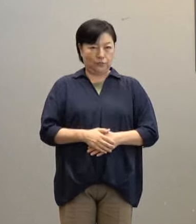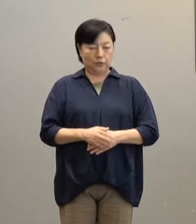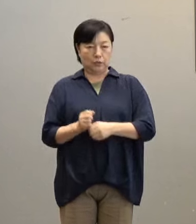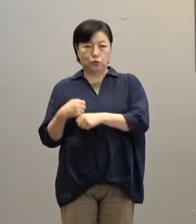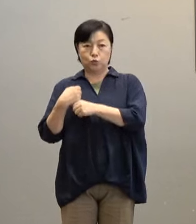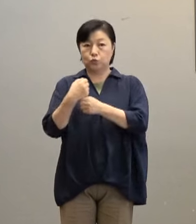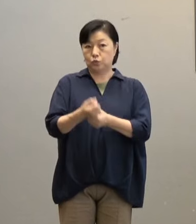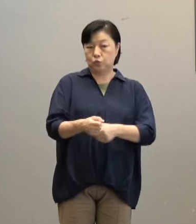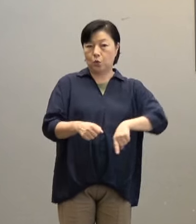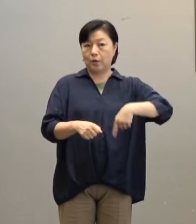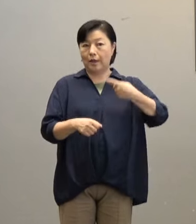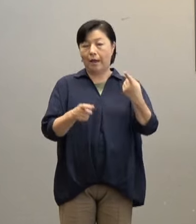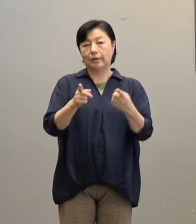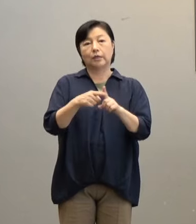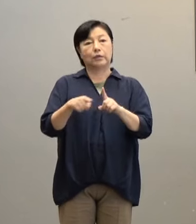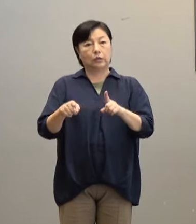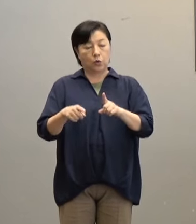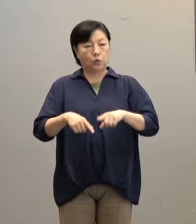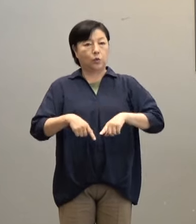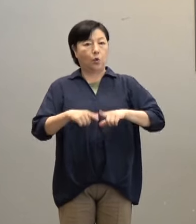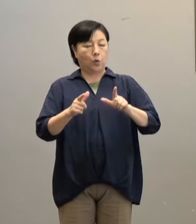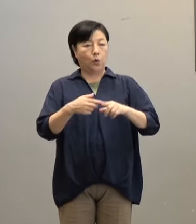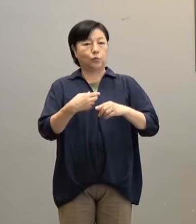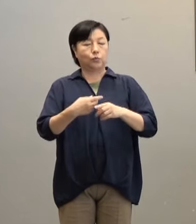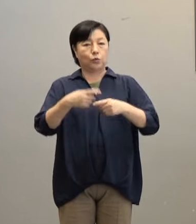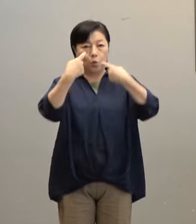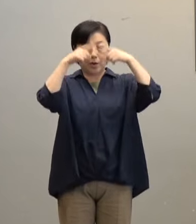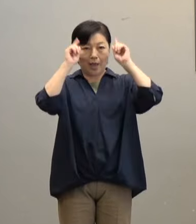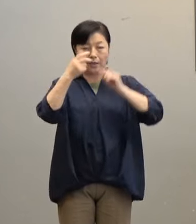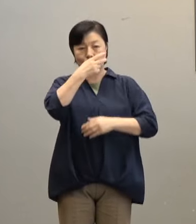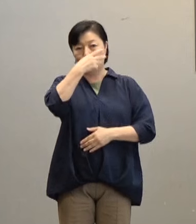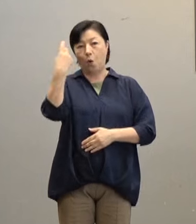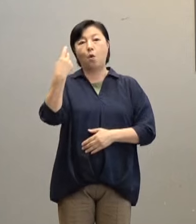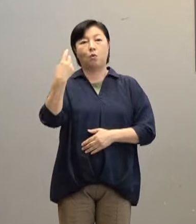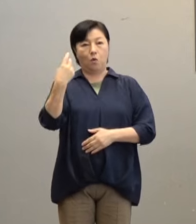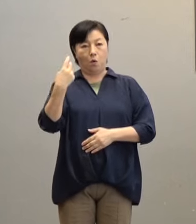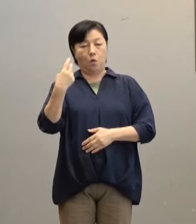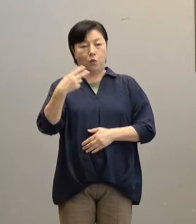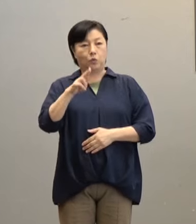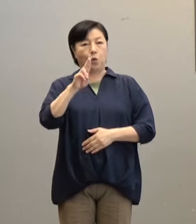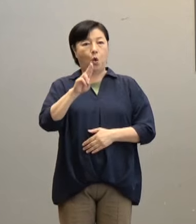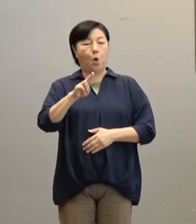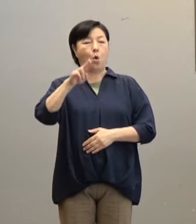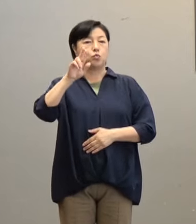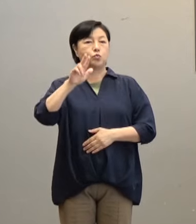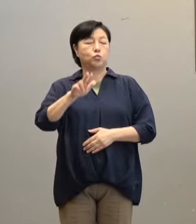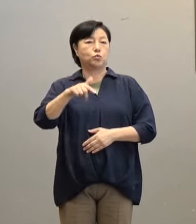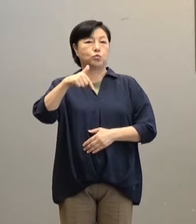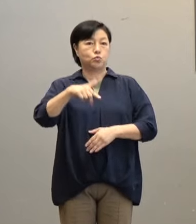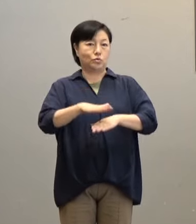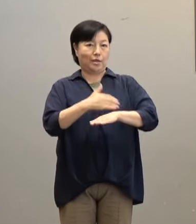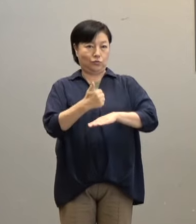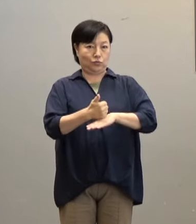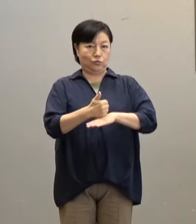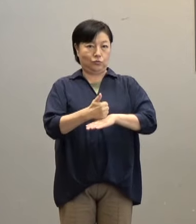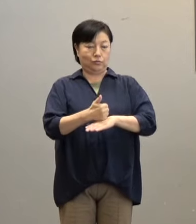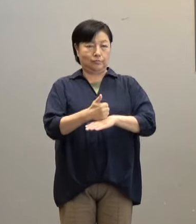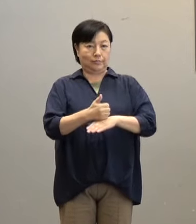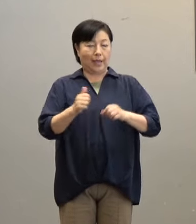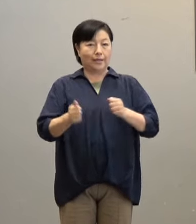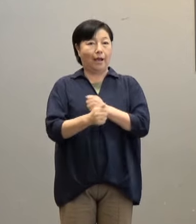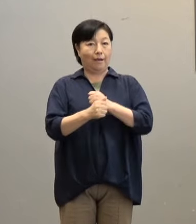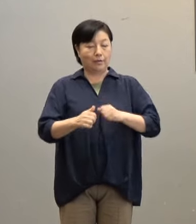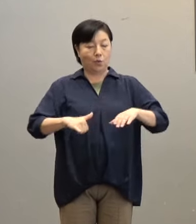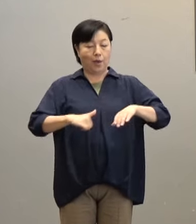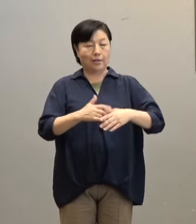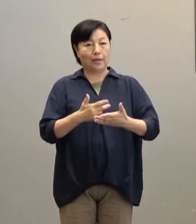道100キロ級東海大学附属浦安高校出身のウルフ・アロン選手、体操競技では成田市